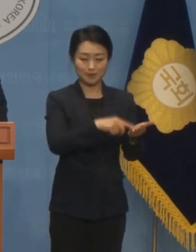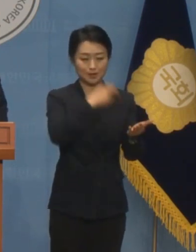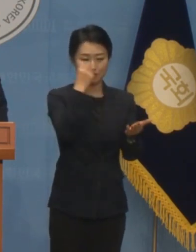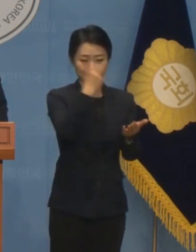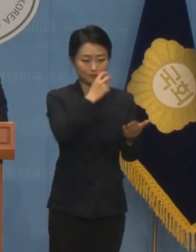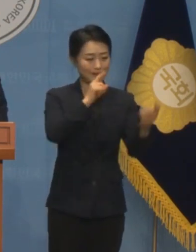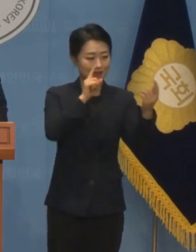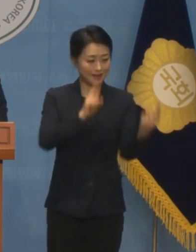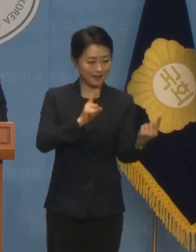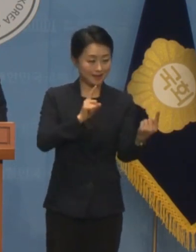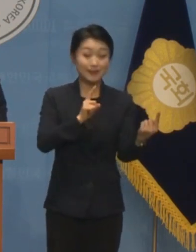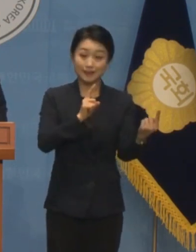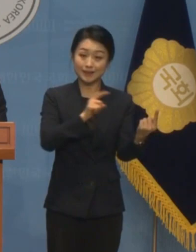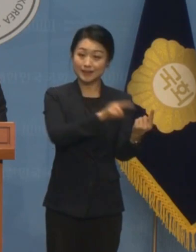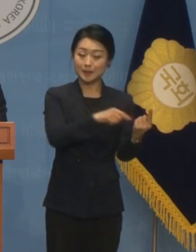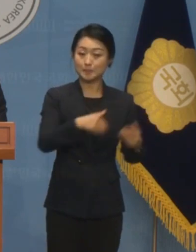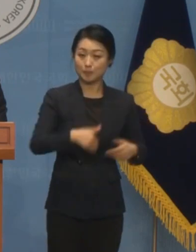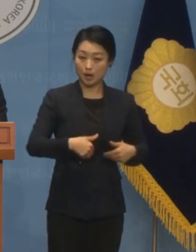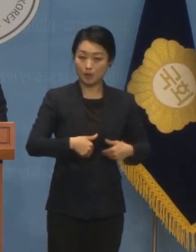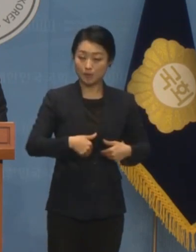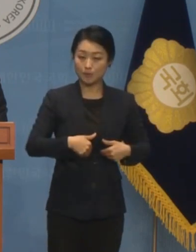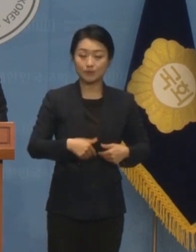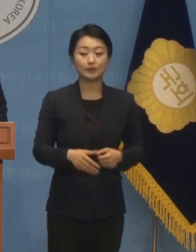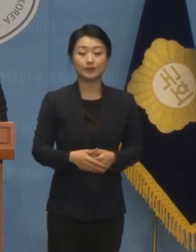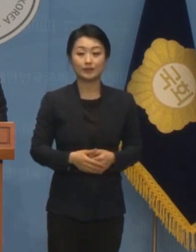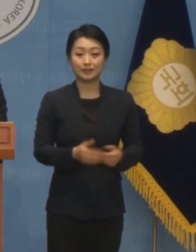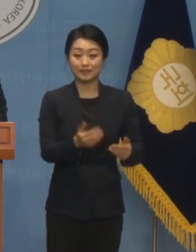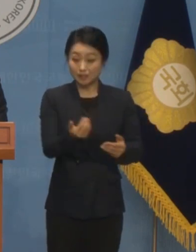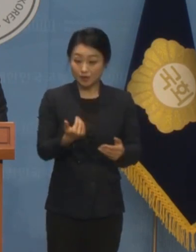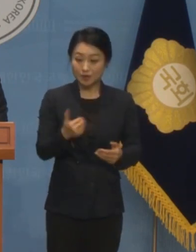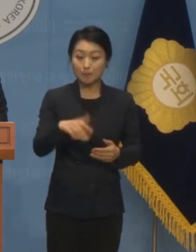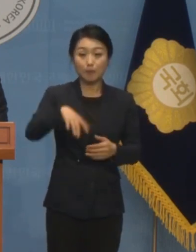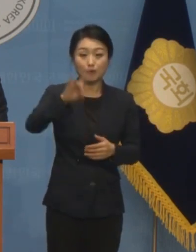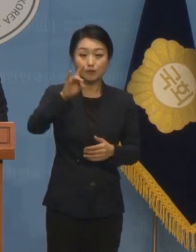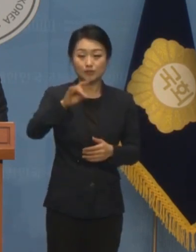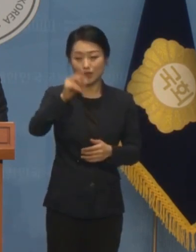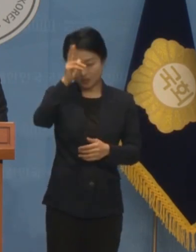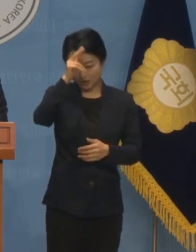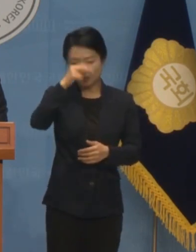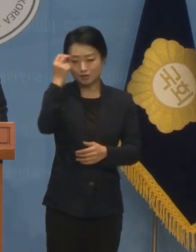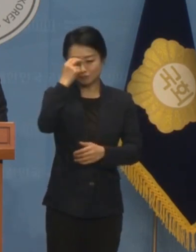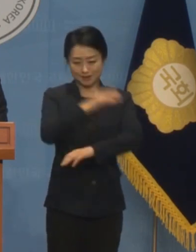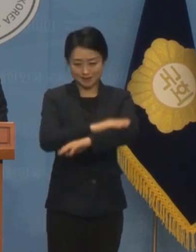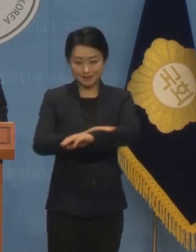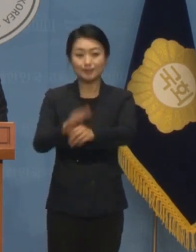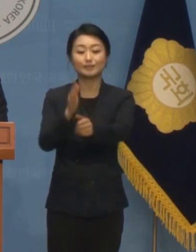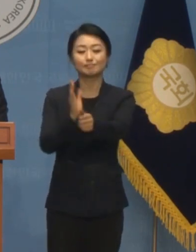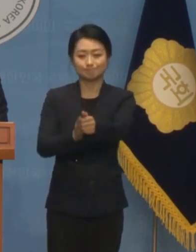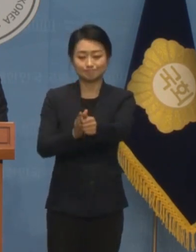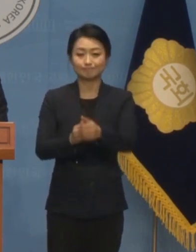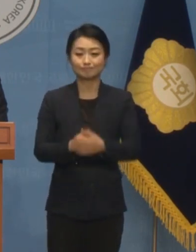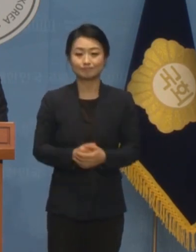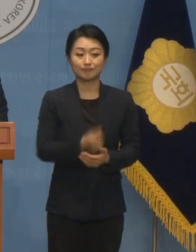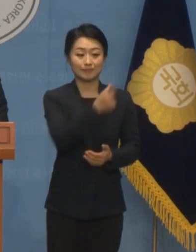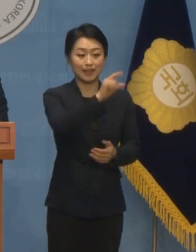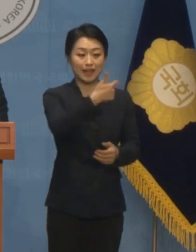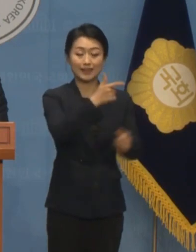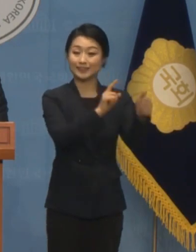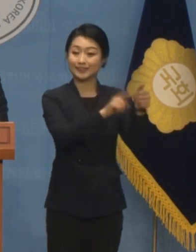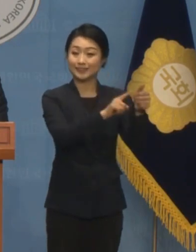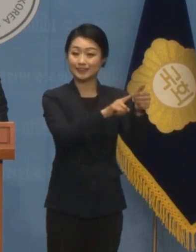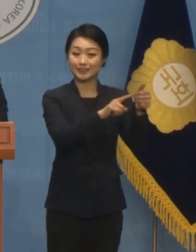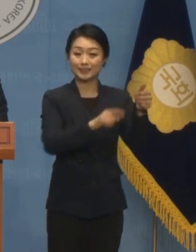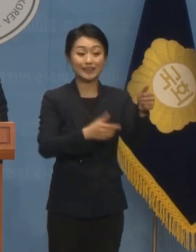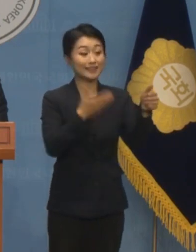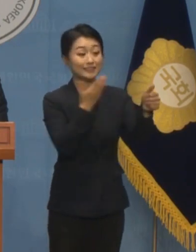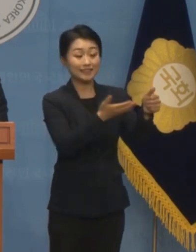것입니다. 특검에게 사건을 넘기지 않으려면 수사기관이 제대로 수사해야 할 것입니다. 한동훈 씨,